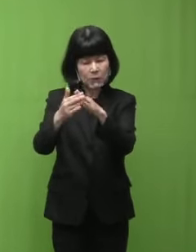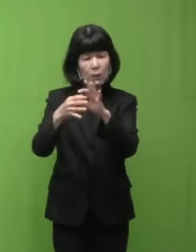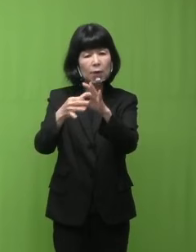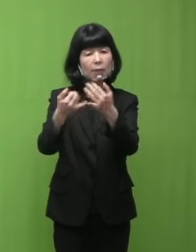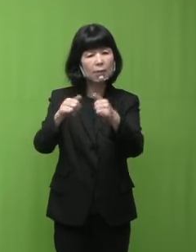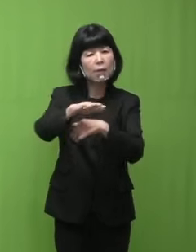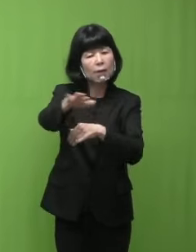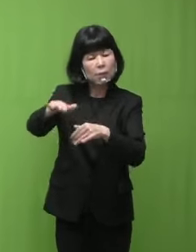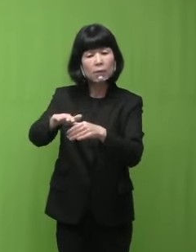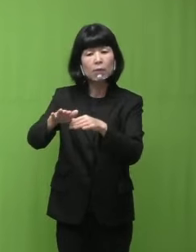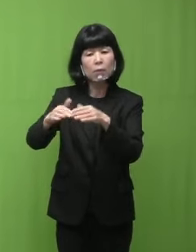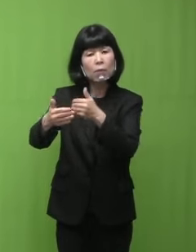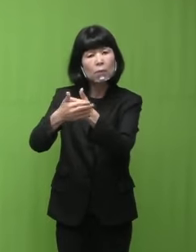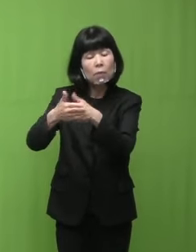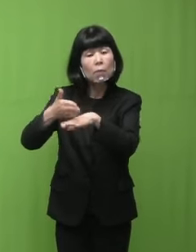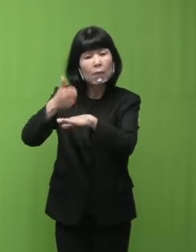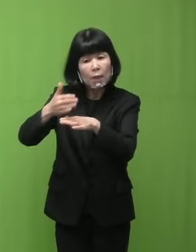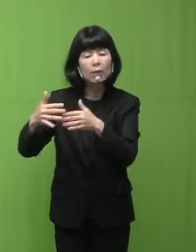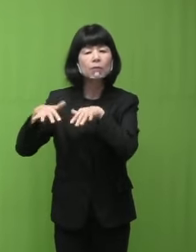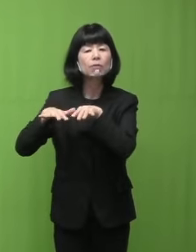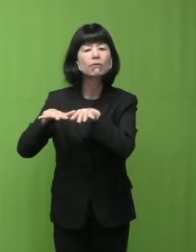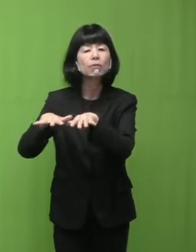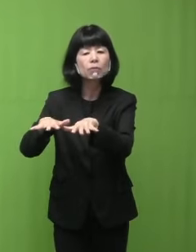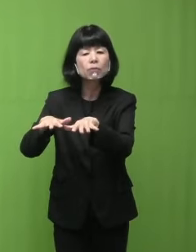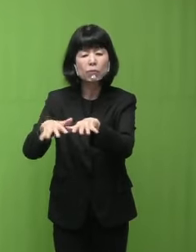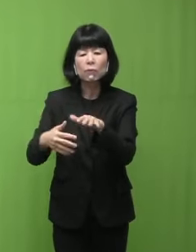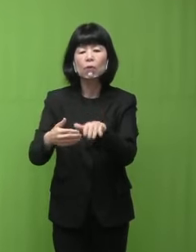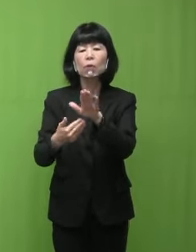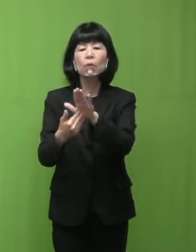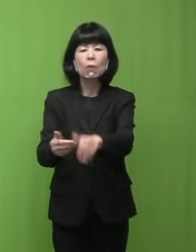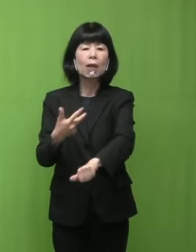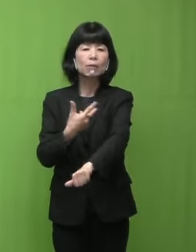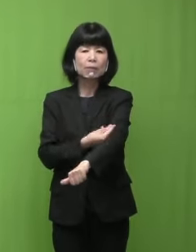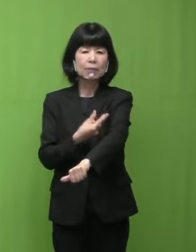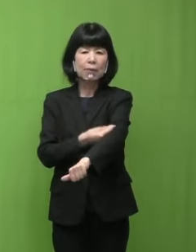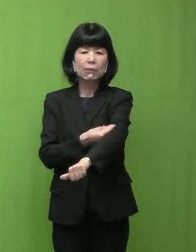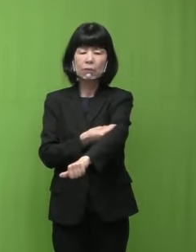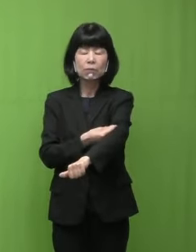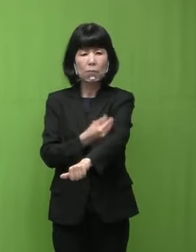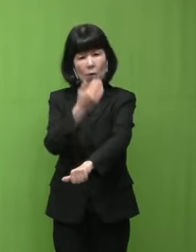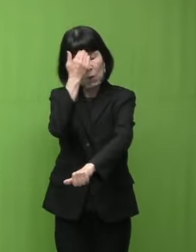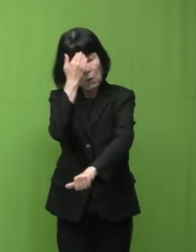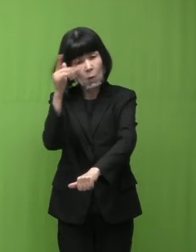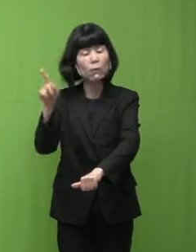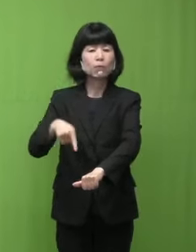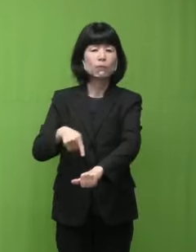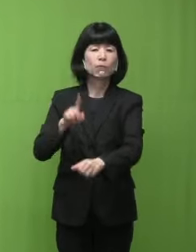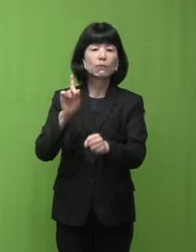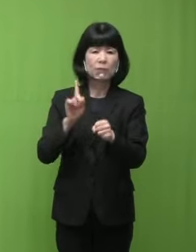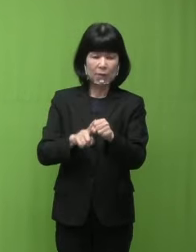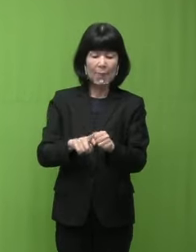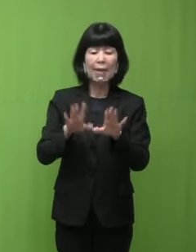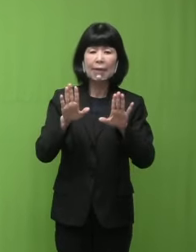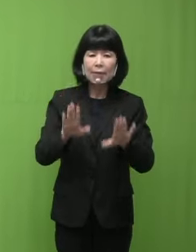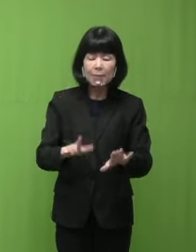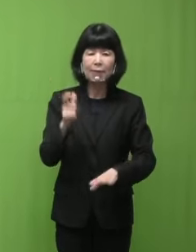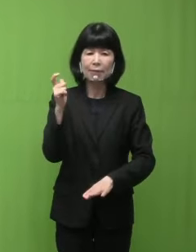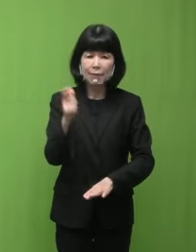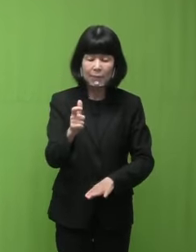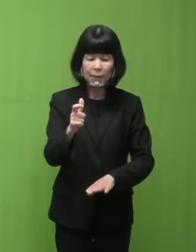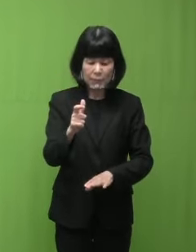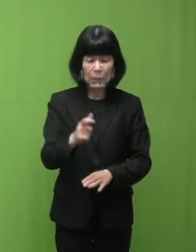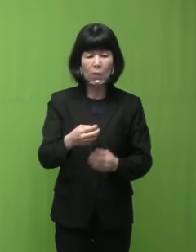により包んでいるワクチン接種を妨げることもなるためここでしっかりと幹線の減少